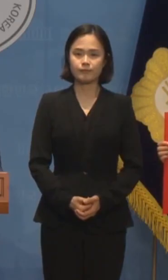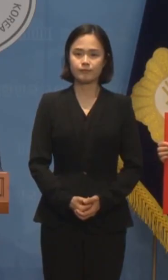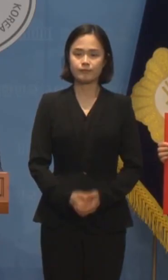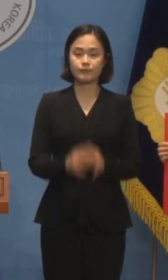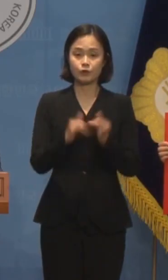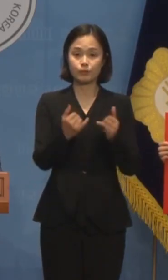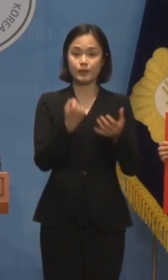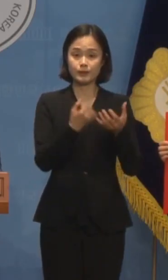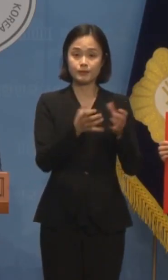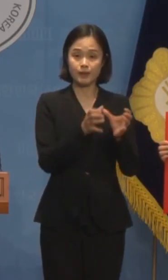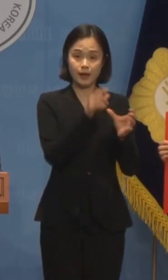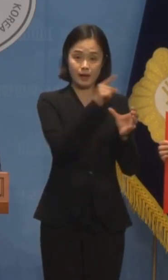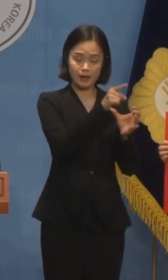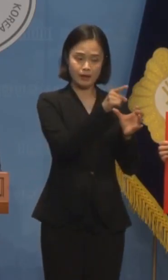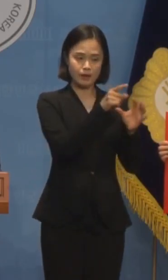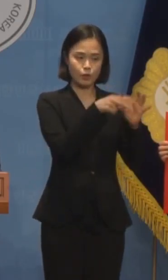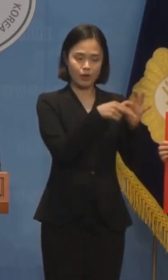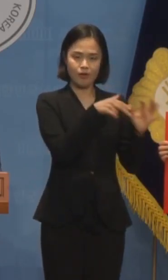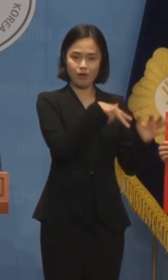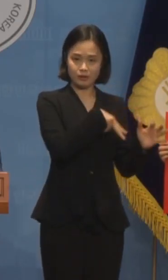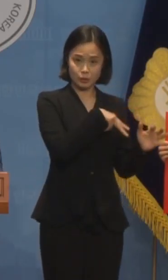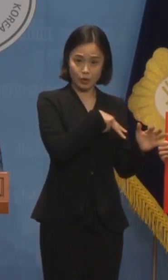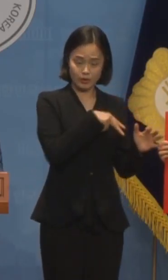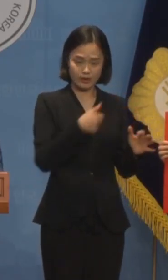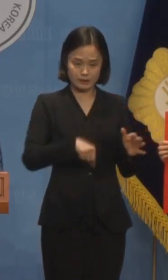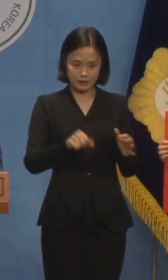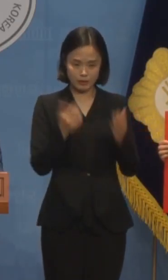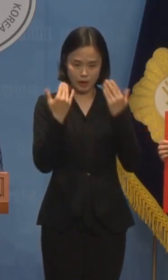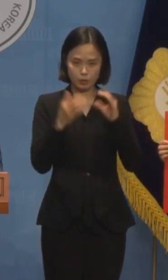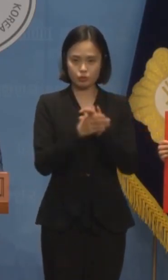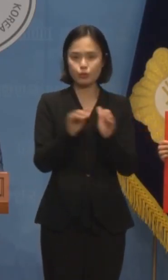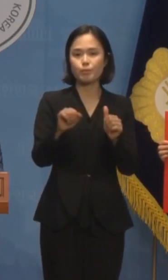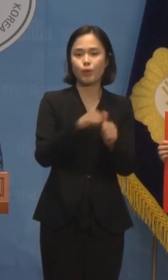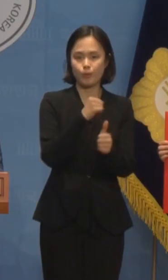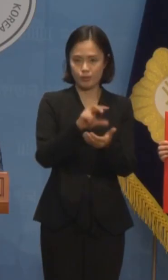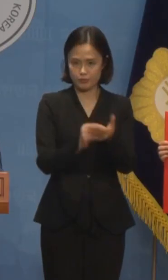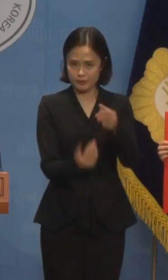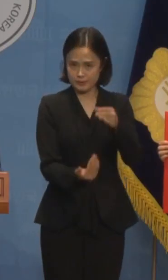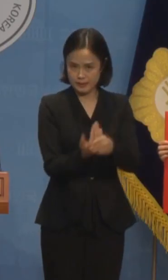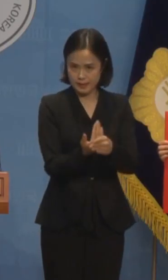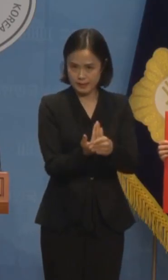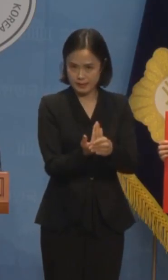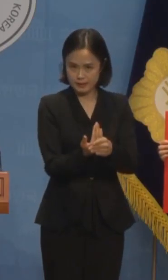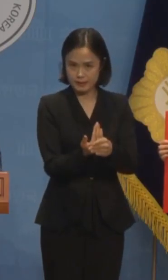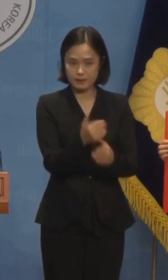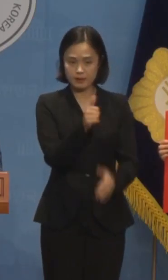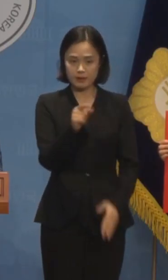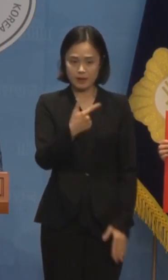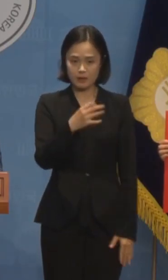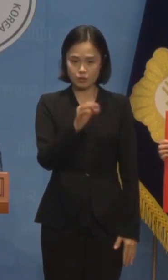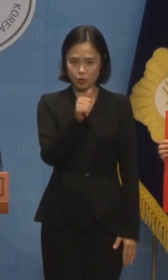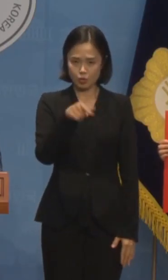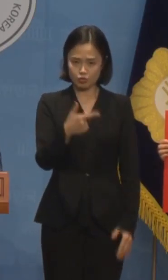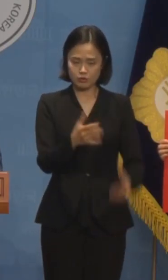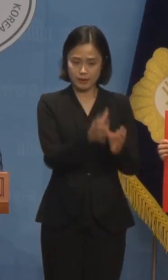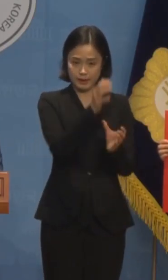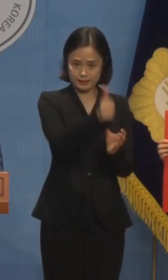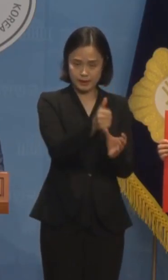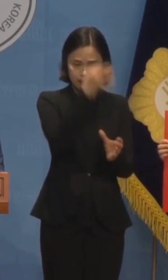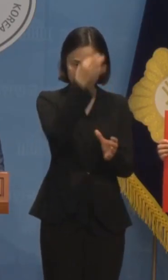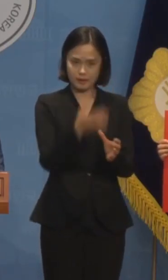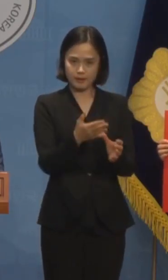국민의힘 학폭 논란, 한동훈 대표의 입장 표명 촉구 기자회견. 성남시의회 더불어민주당